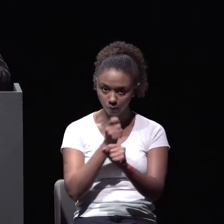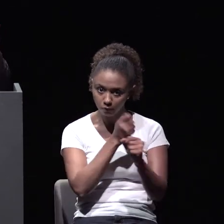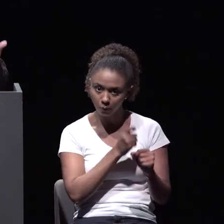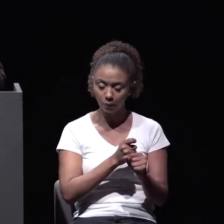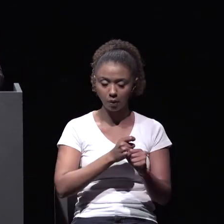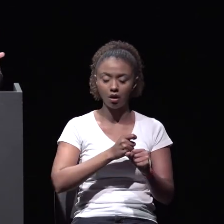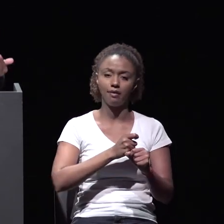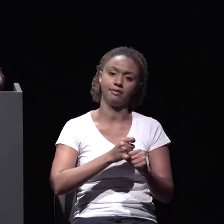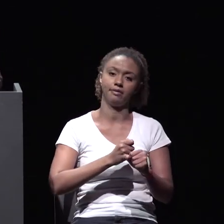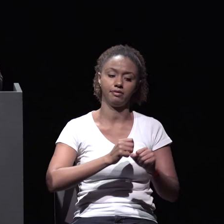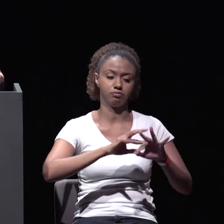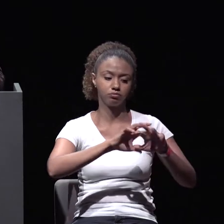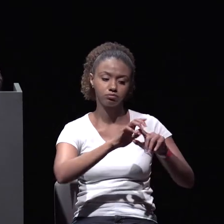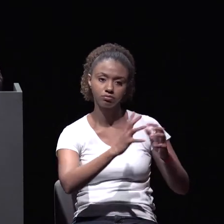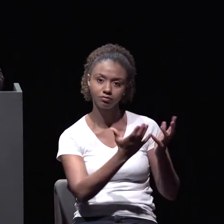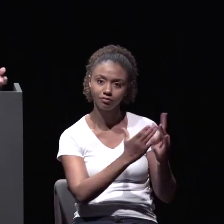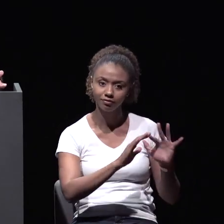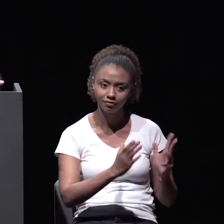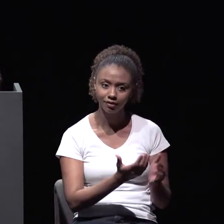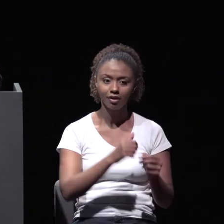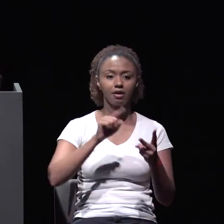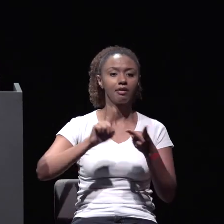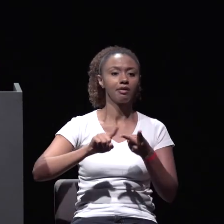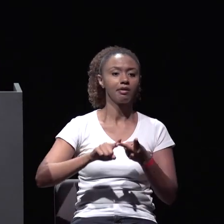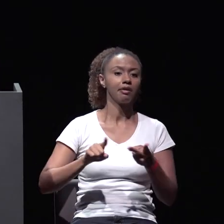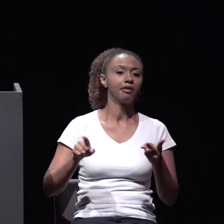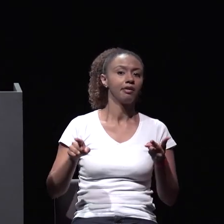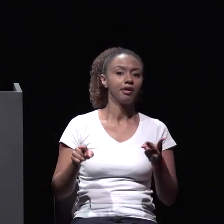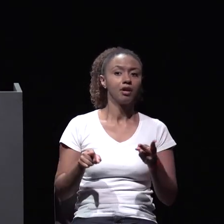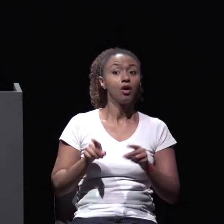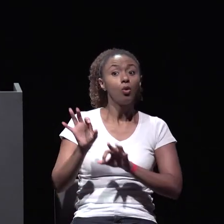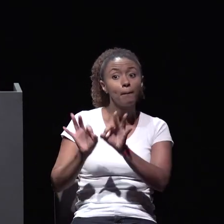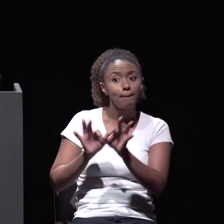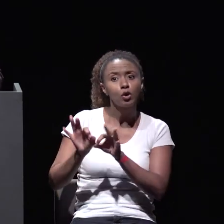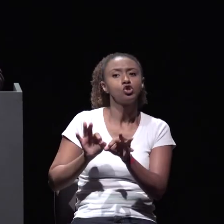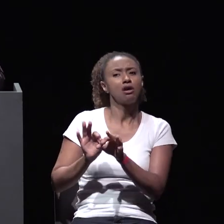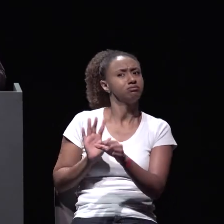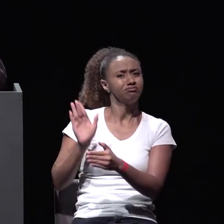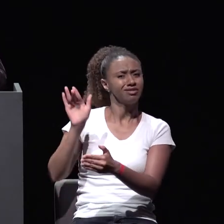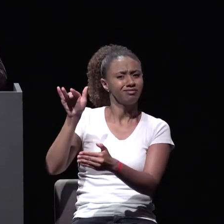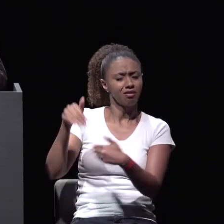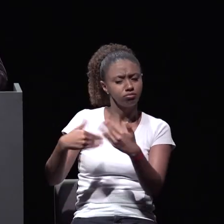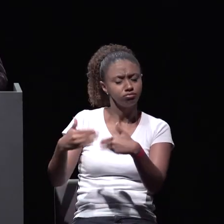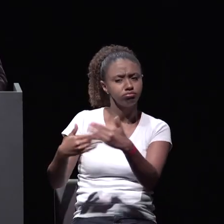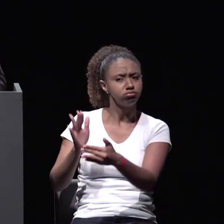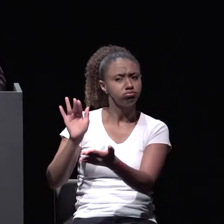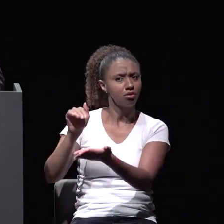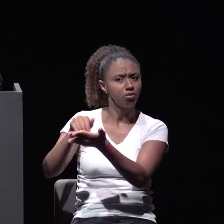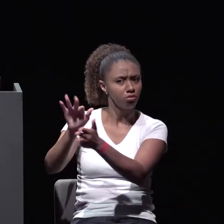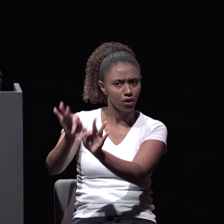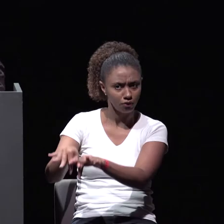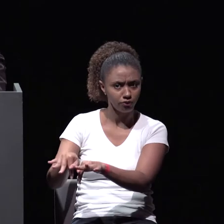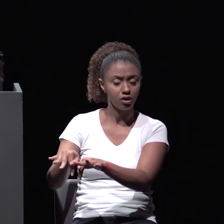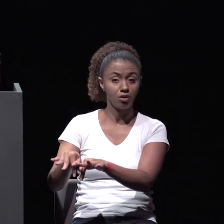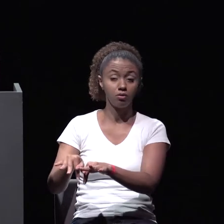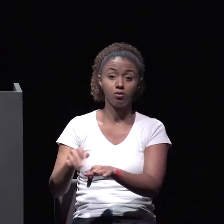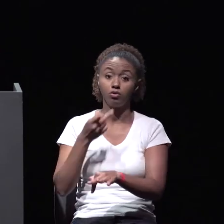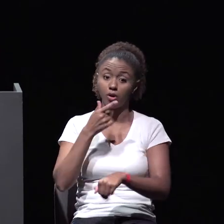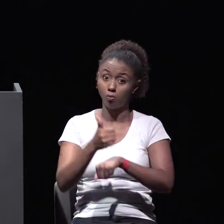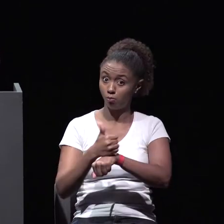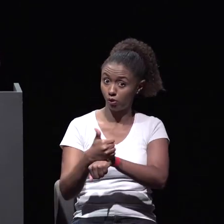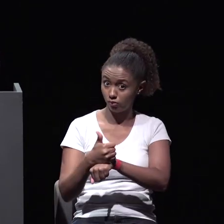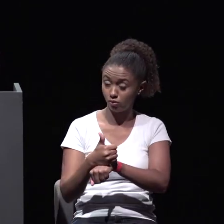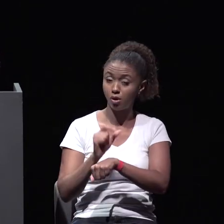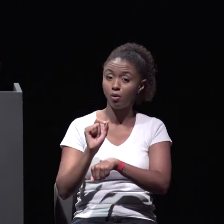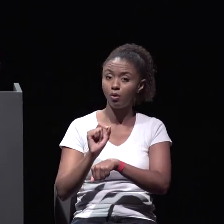desde do do risco para o projeto até a execução final mas o diga o trabalho manual qualificado ele